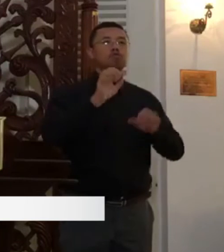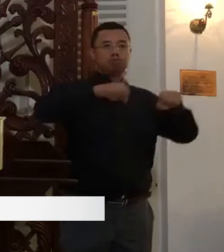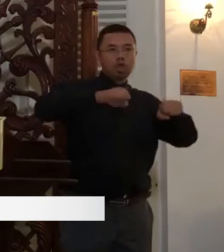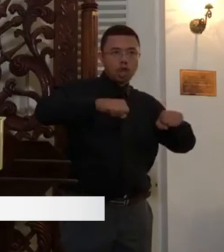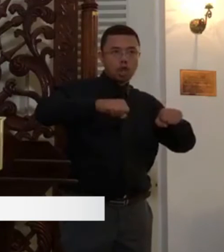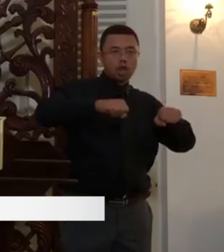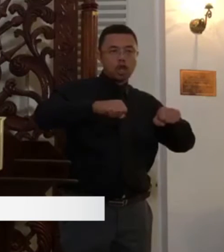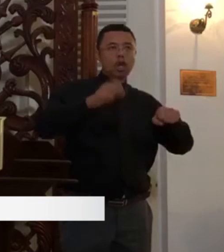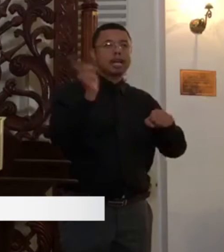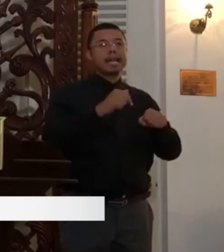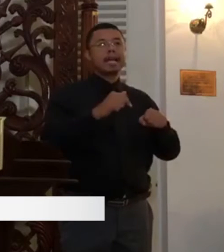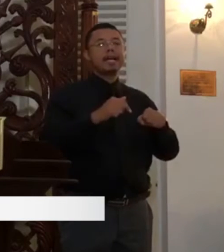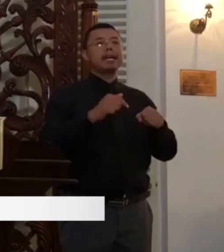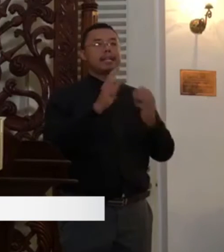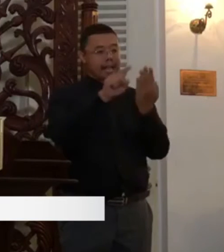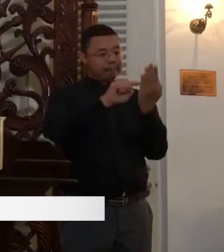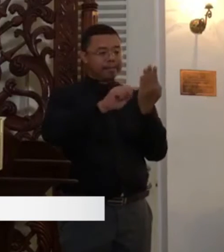2 berbasis aplikasi